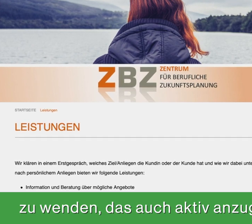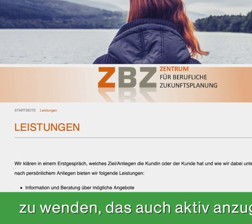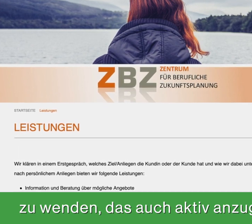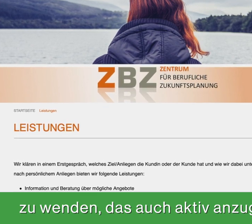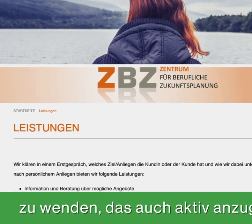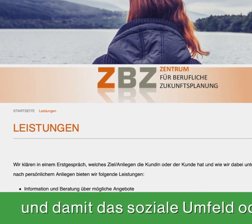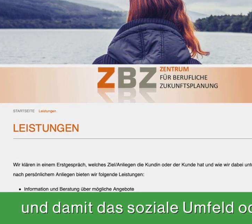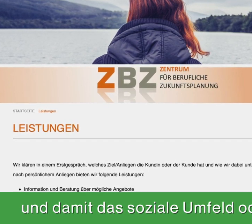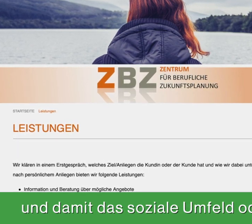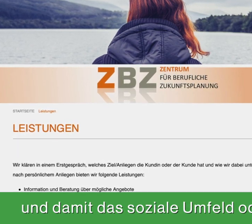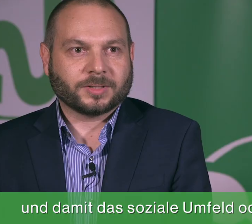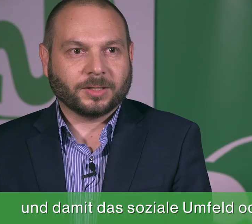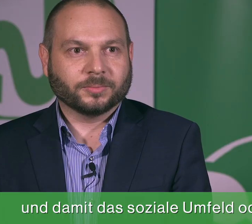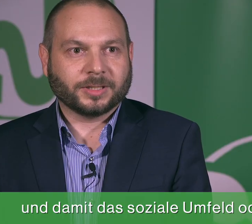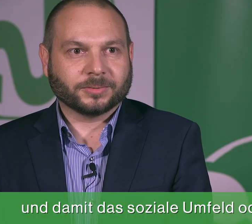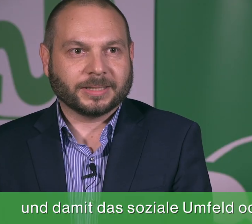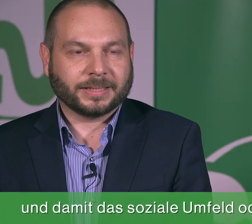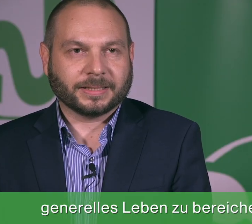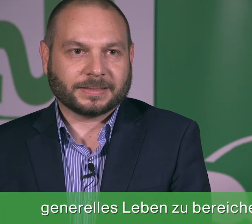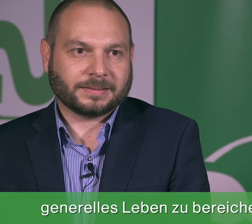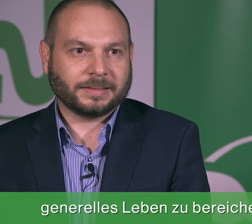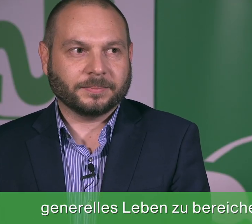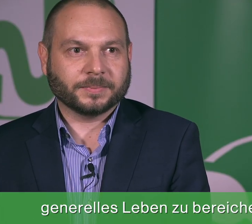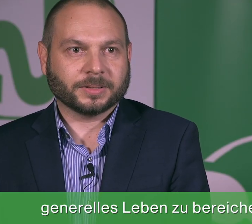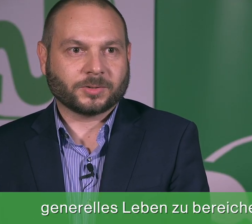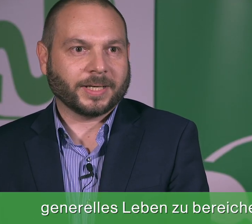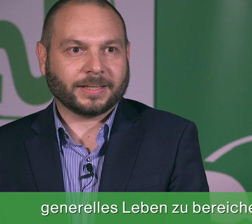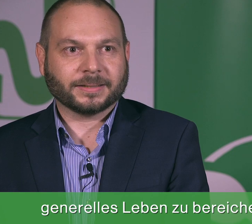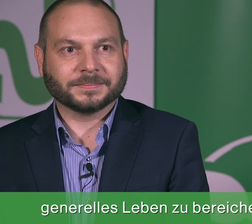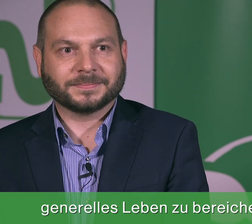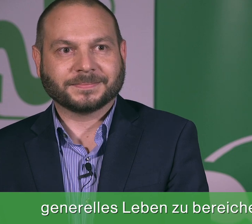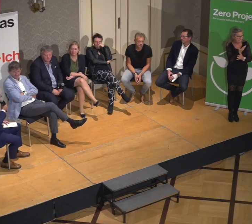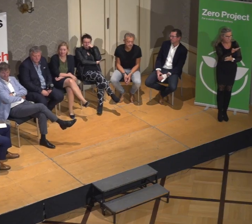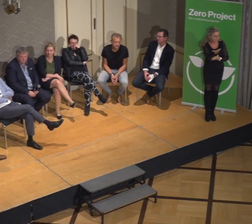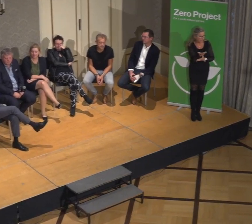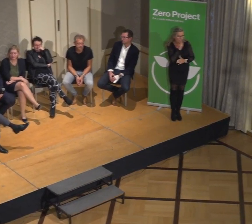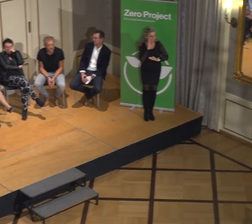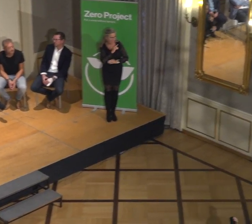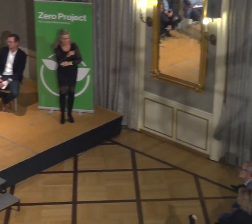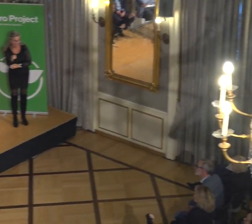aktiv anzugehen und damit das soziale Umfeld oder ihr generelles Leben zu bereichern.